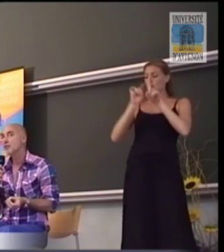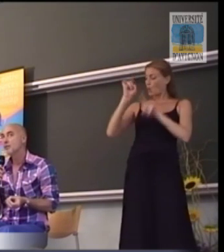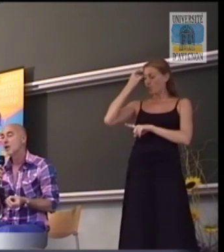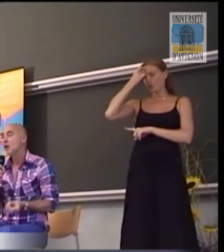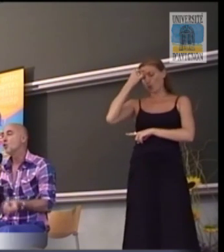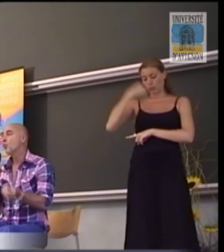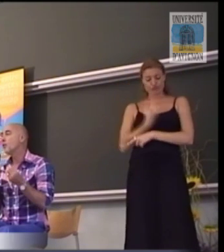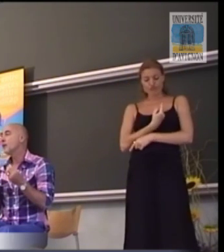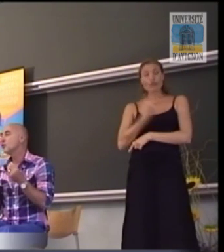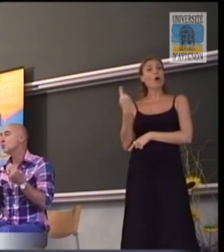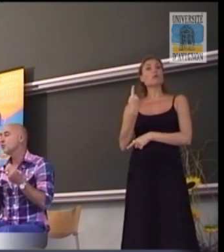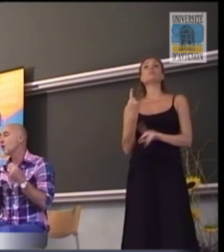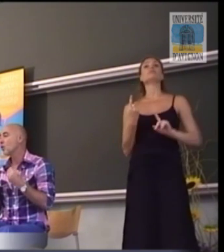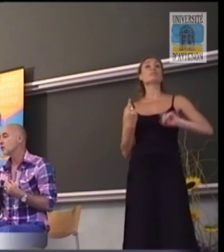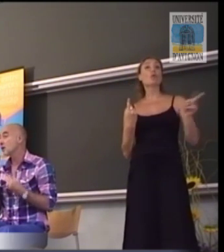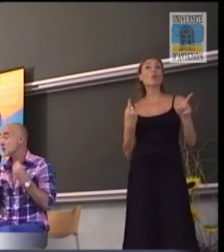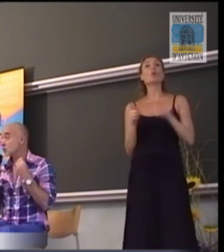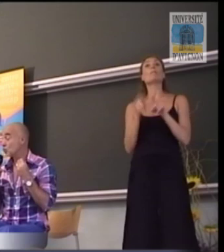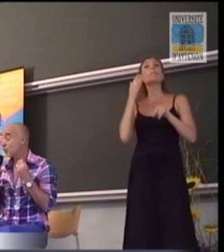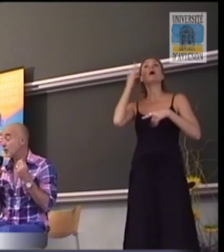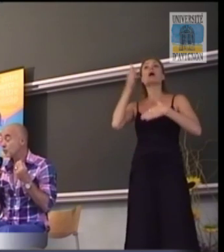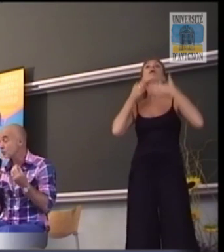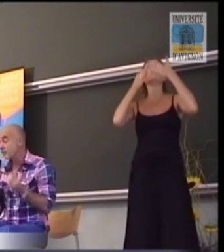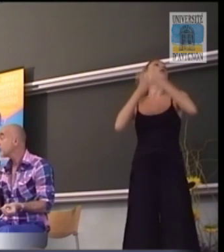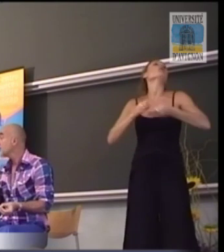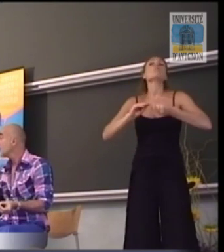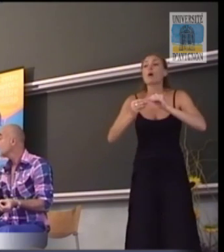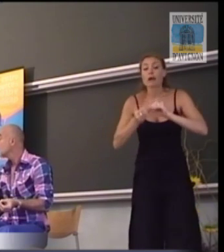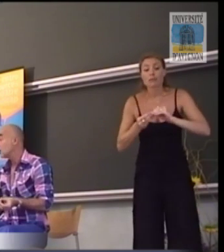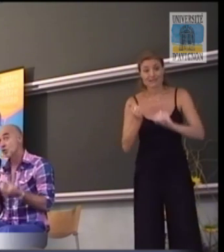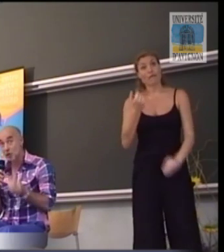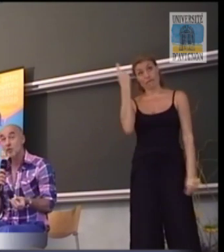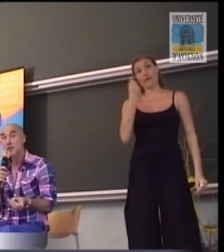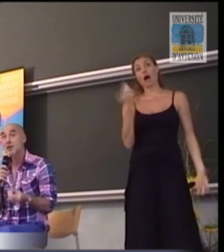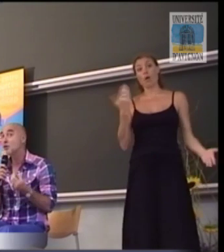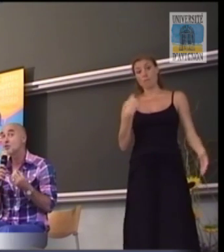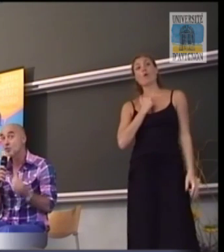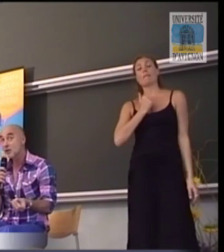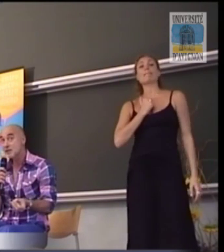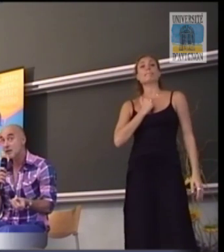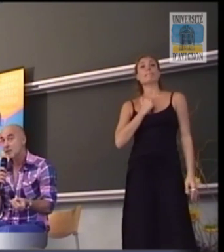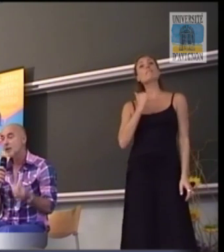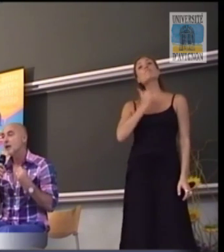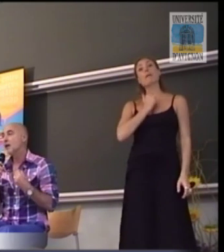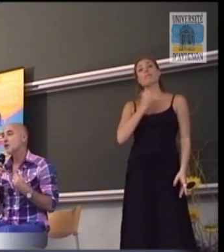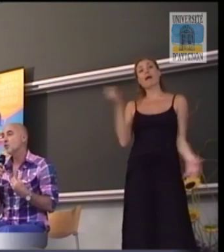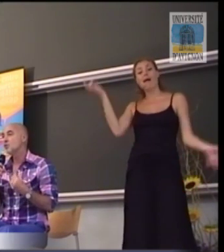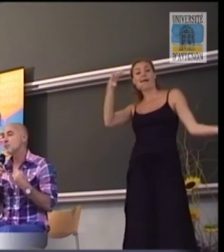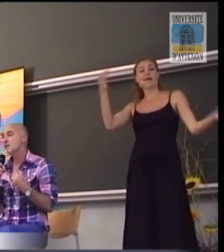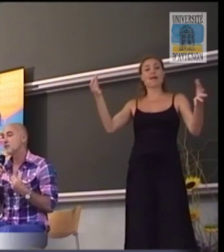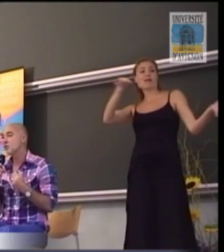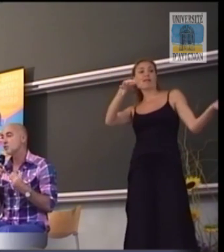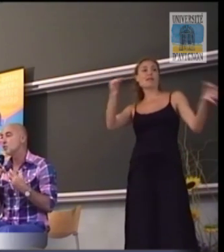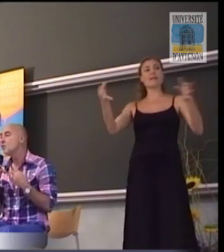seul, que le problème que je pouvais rencontrer était surtout le problème que je fabriquais et que j'entretenais et que je nourrissais, et que